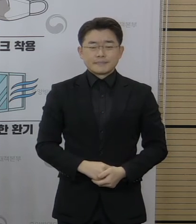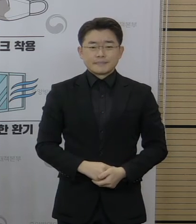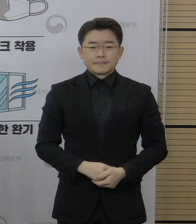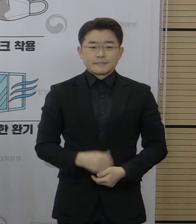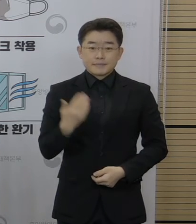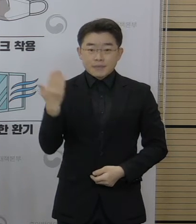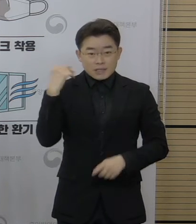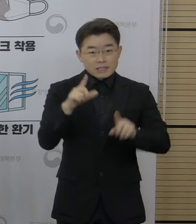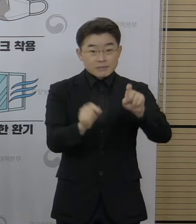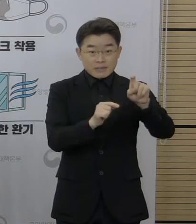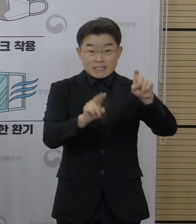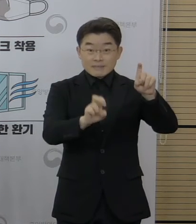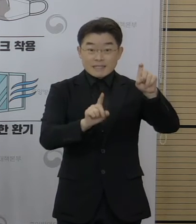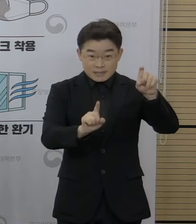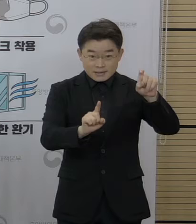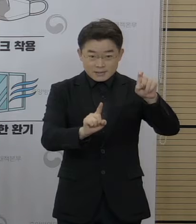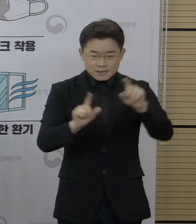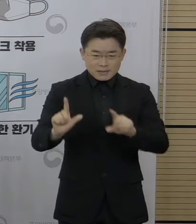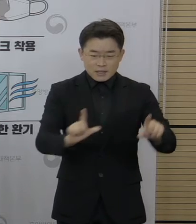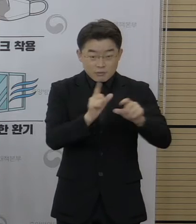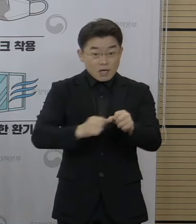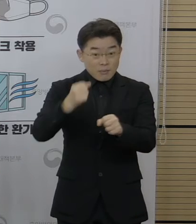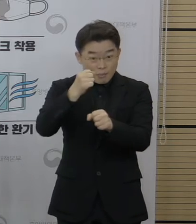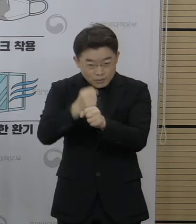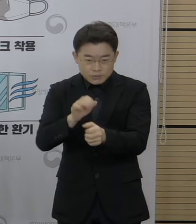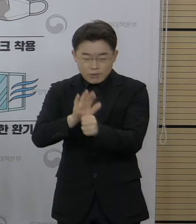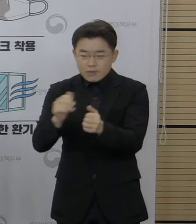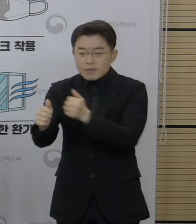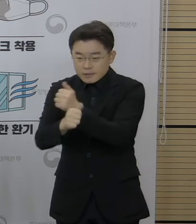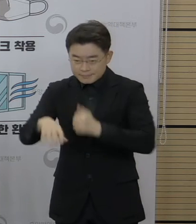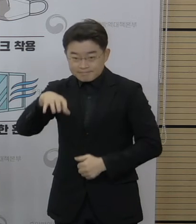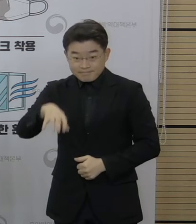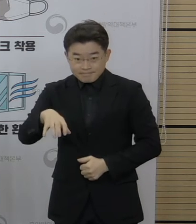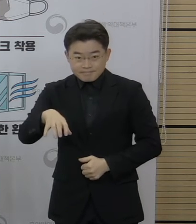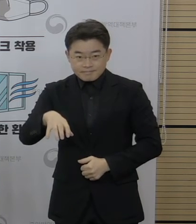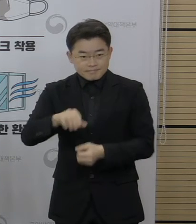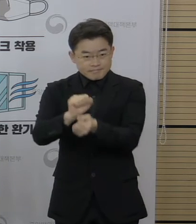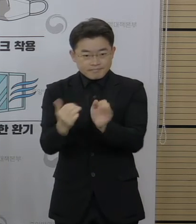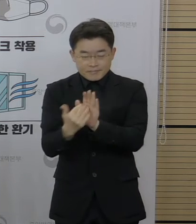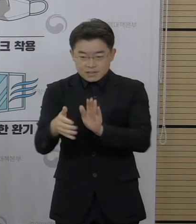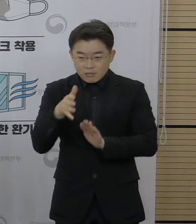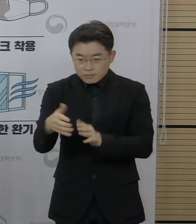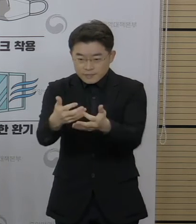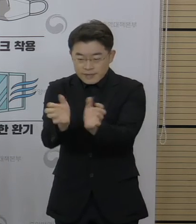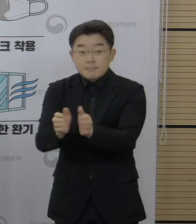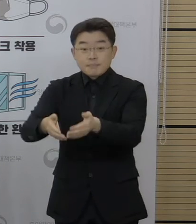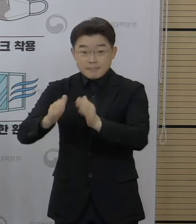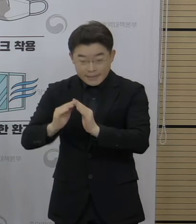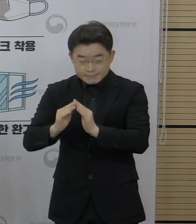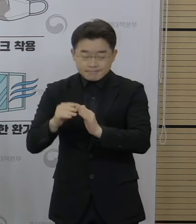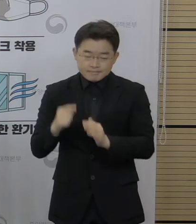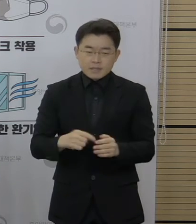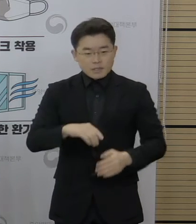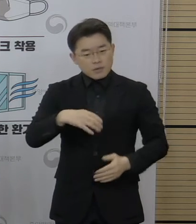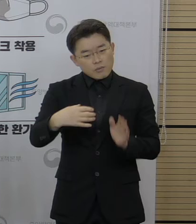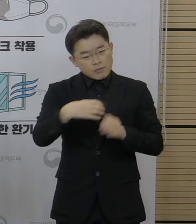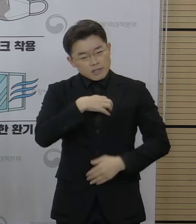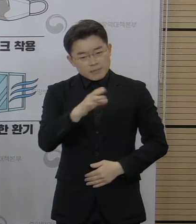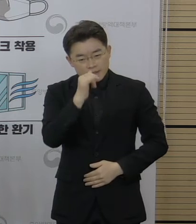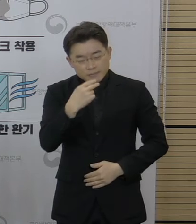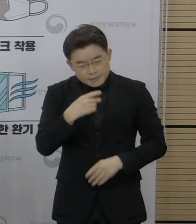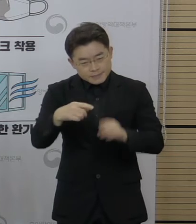지난 11월 21일 일상 회복 지원 위원회의 방 역으로 분과 위원회를 개최하여 위험도 평가를 논의